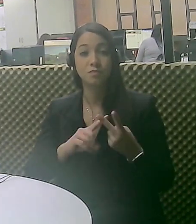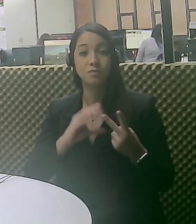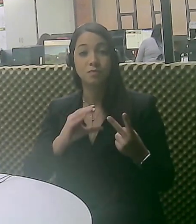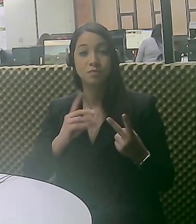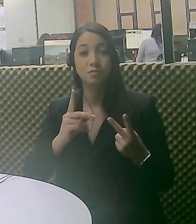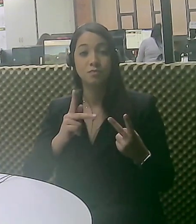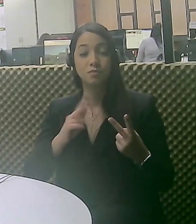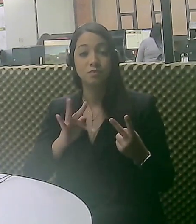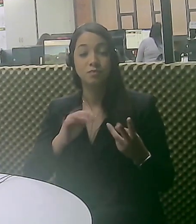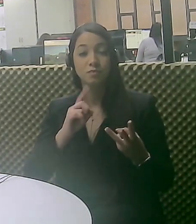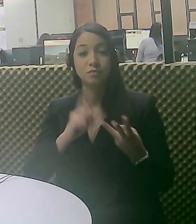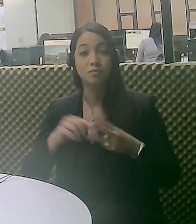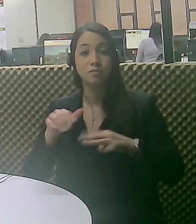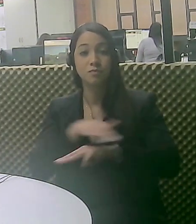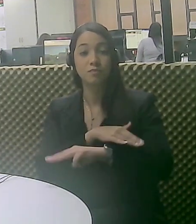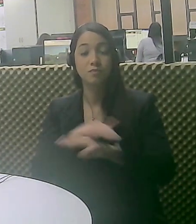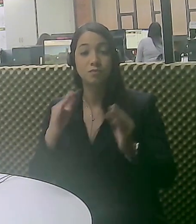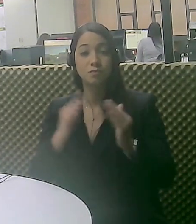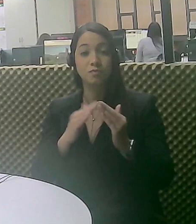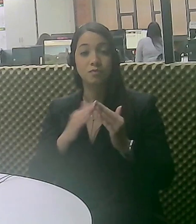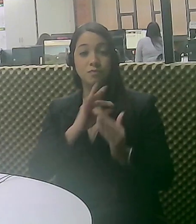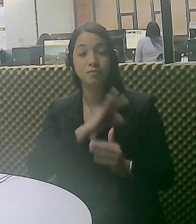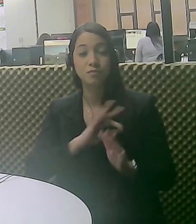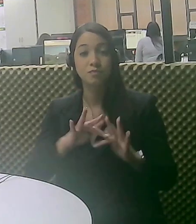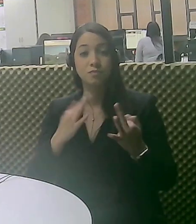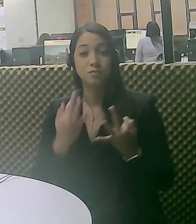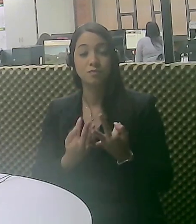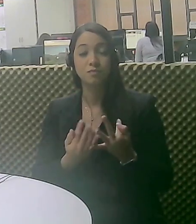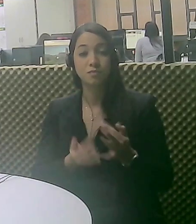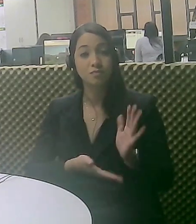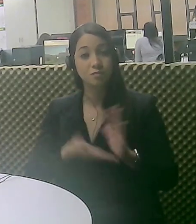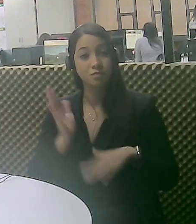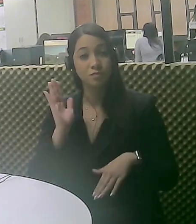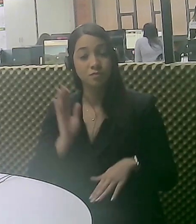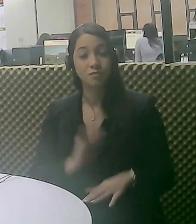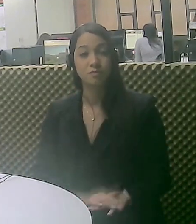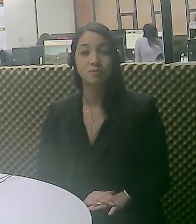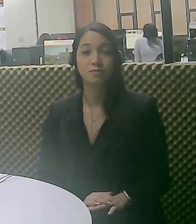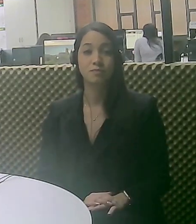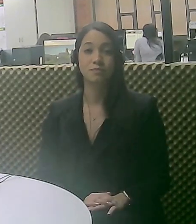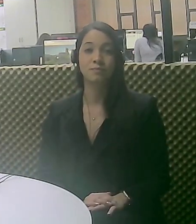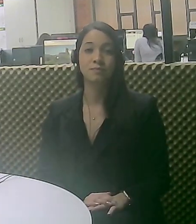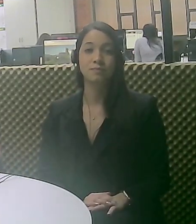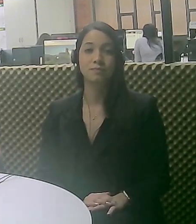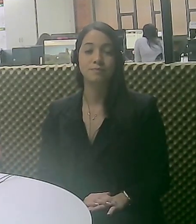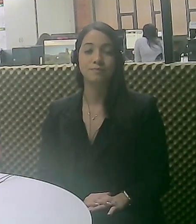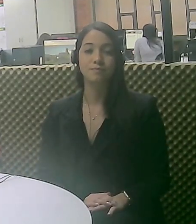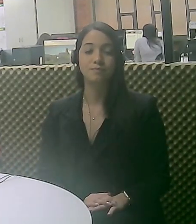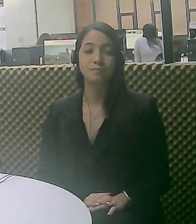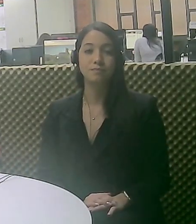CPF e comprovantes de endereço e renda familiar. Participe!